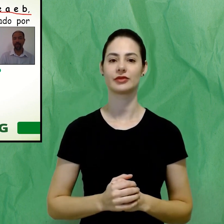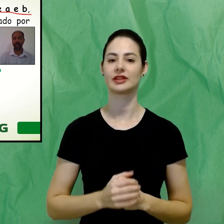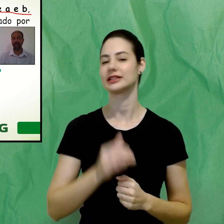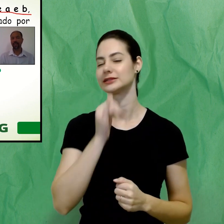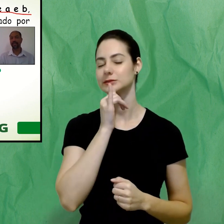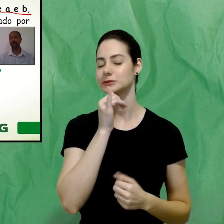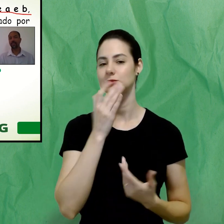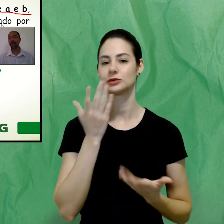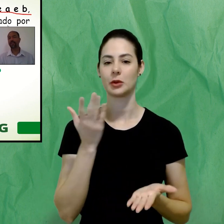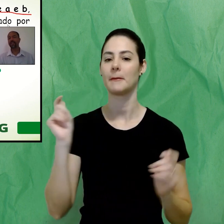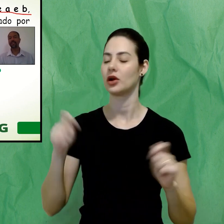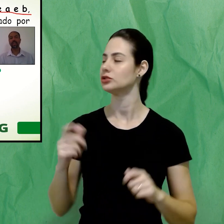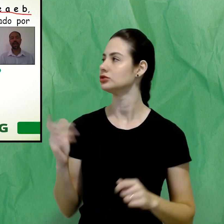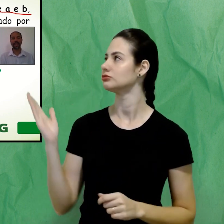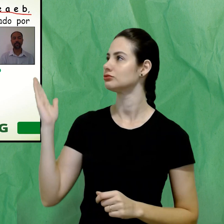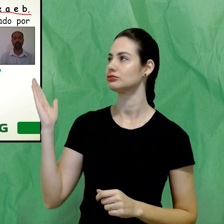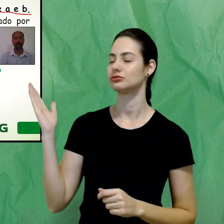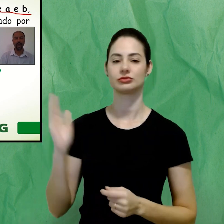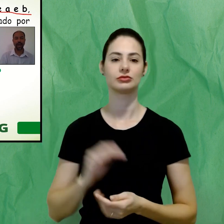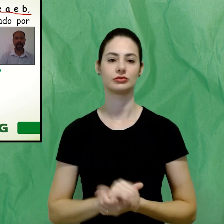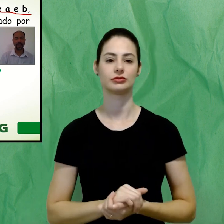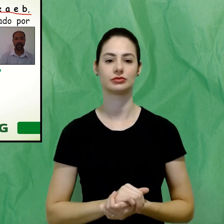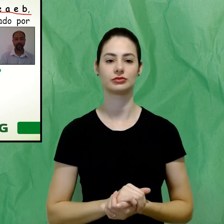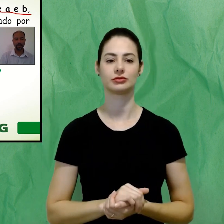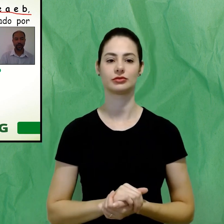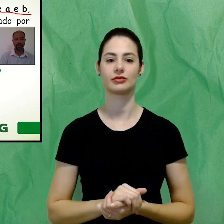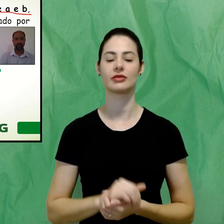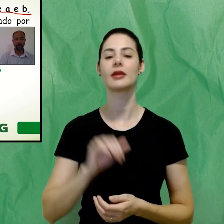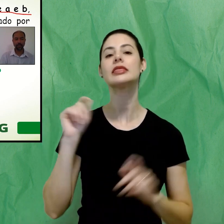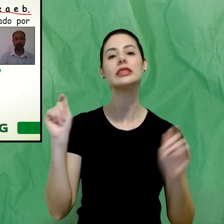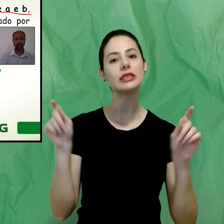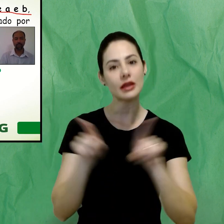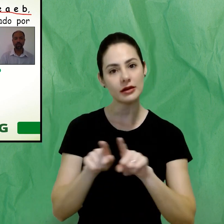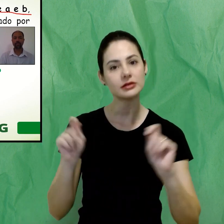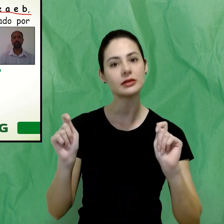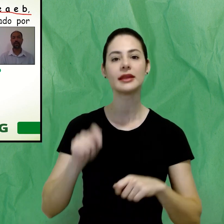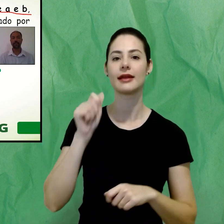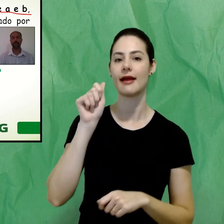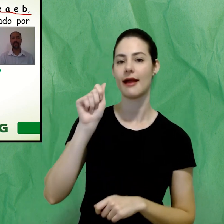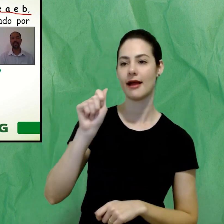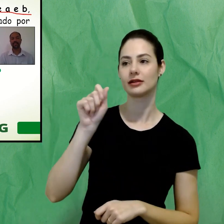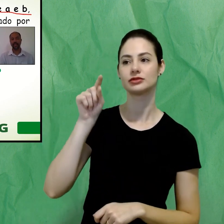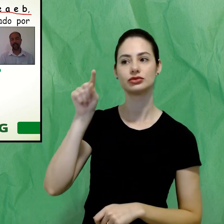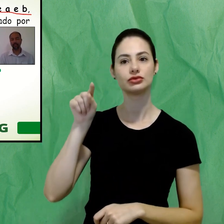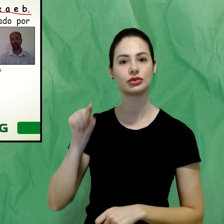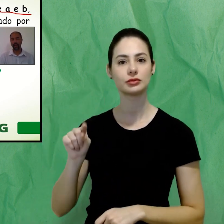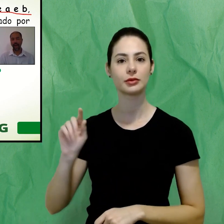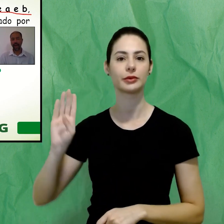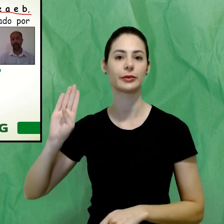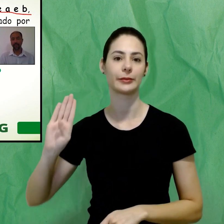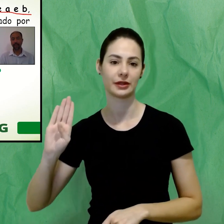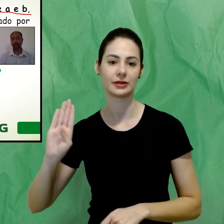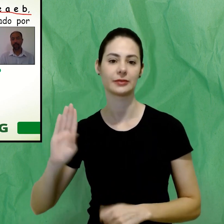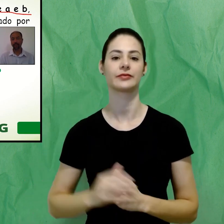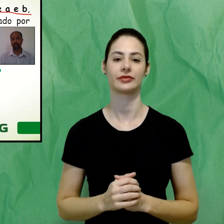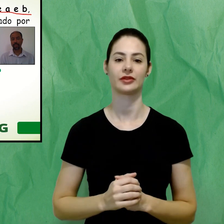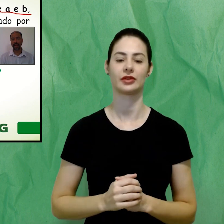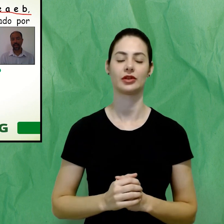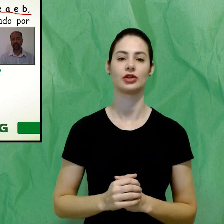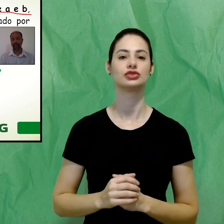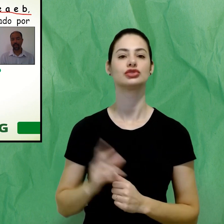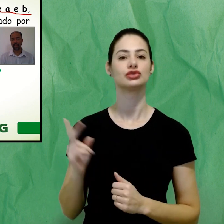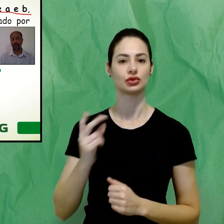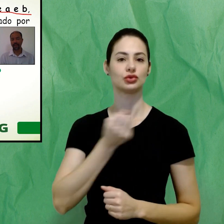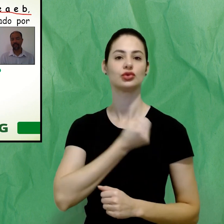quociente AB, que também pode ser indicado por A com esses dois pontinhos B, sendo A e B